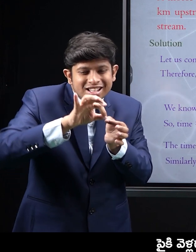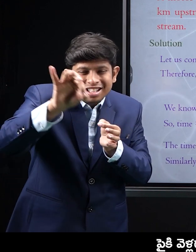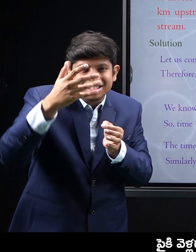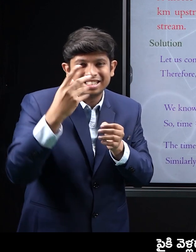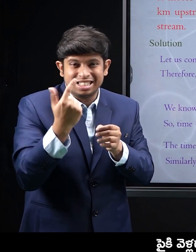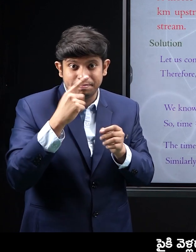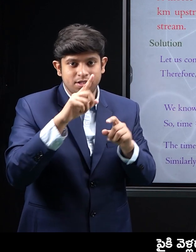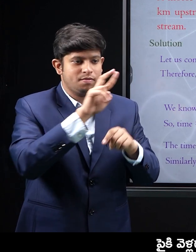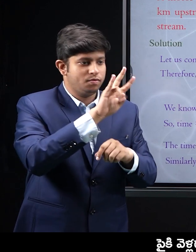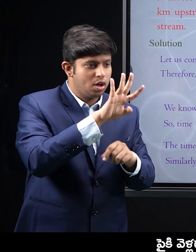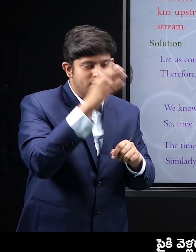ఈజ్ ఈక్వల్ టు